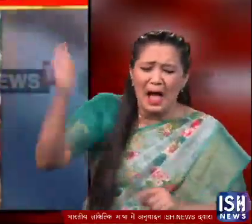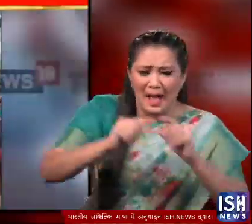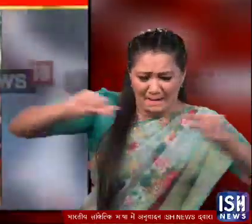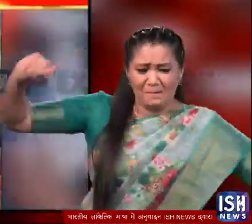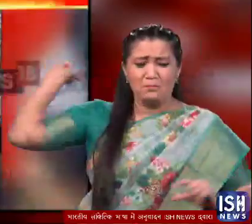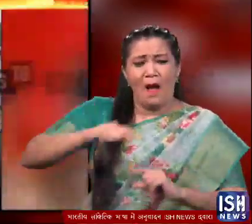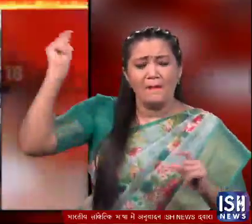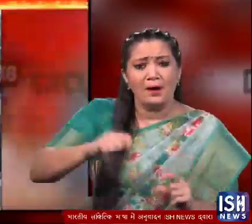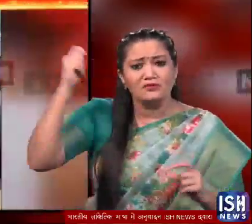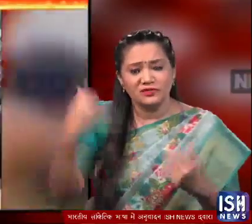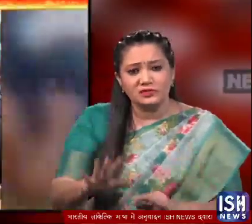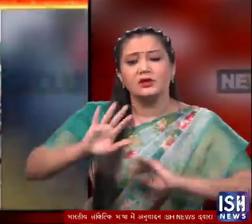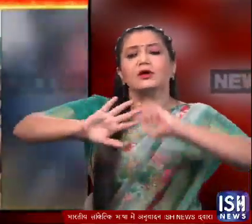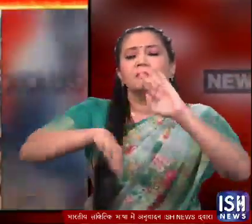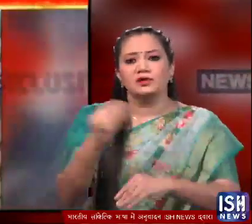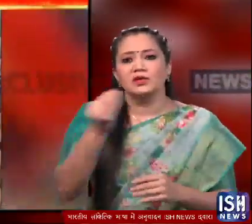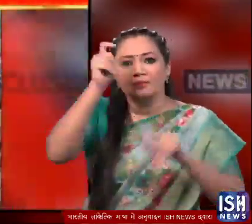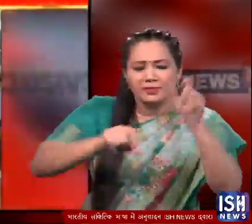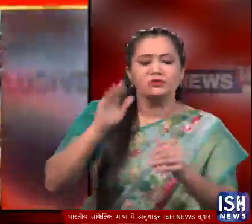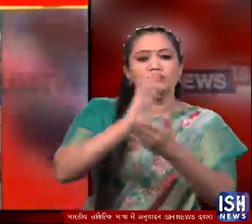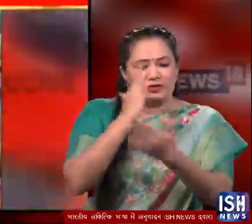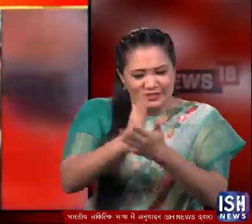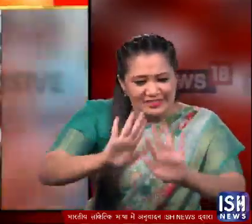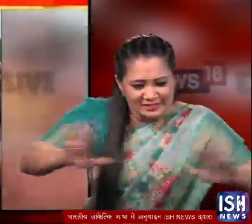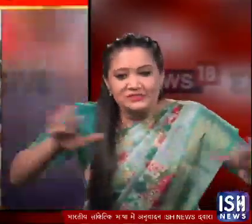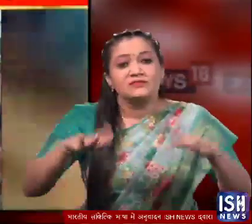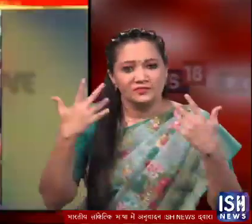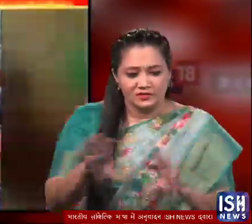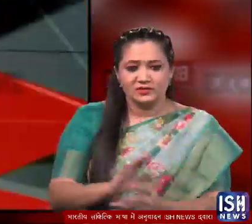मारी। हालांकि बाद में कुछ लोगों ने ये सब रोकने की भी कोशिश की।